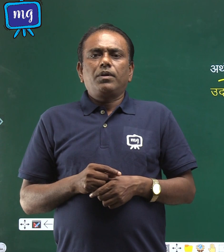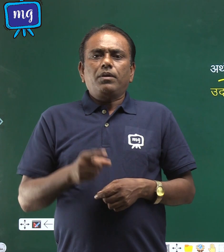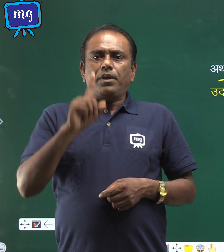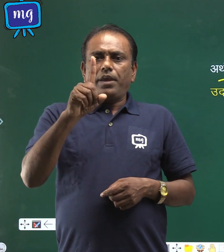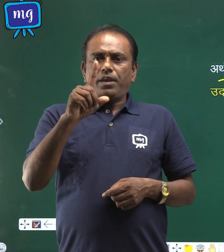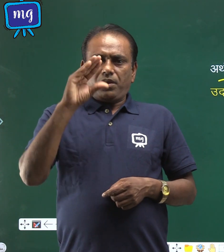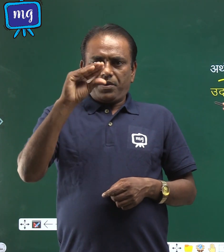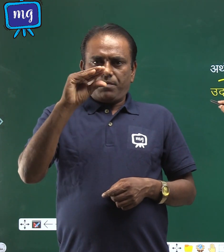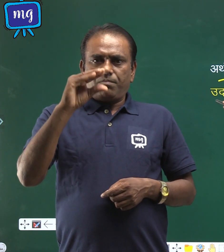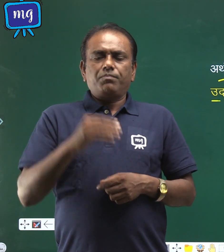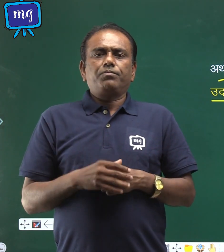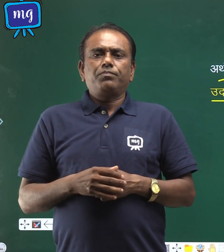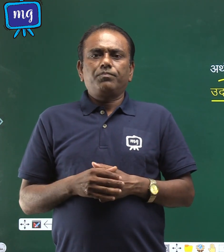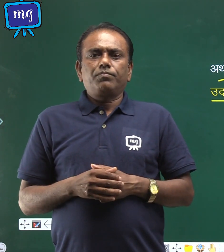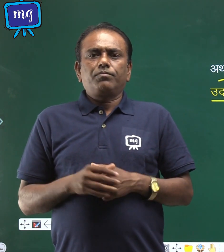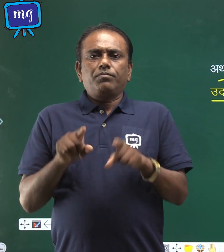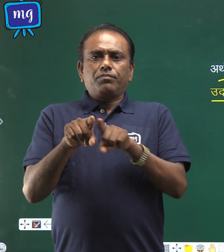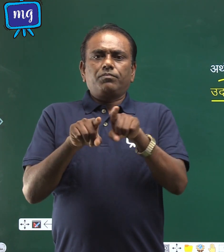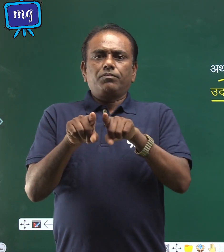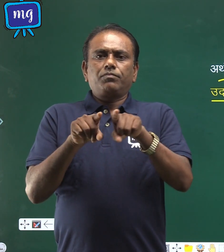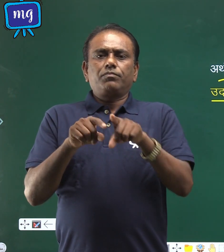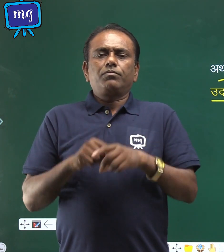एक कम, उदाहरण